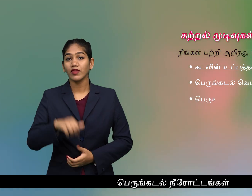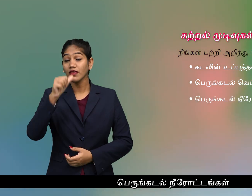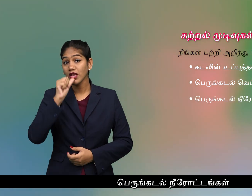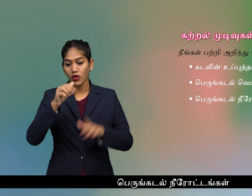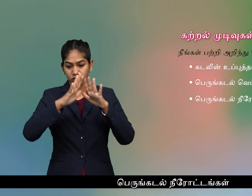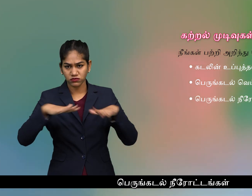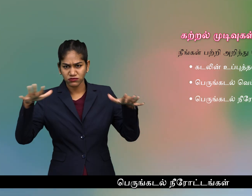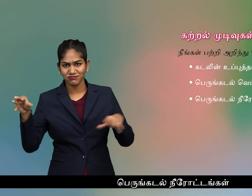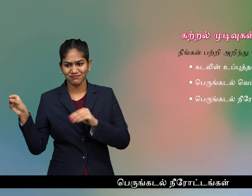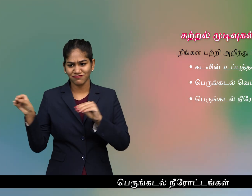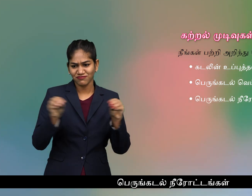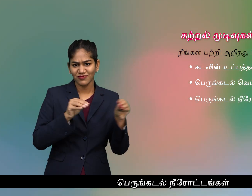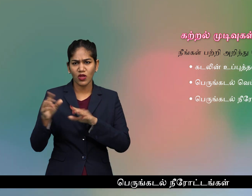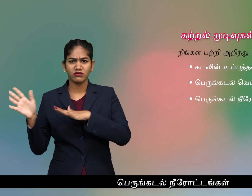பெருங்கடல் நீரோட்டங்கள்,